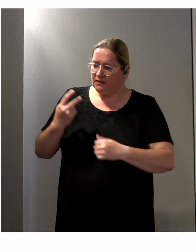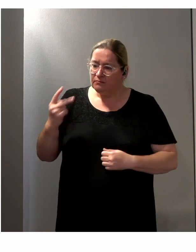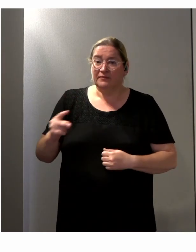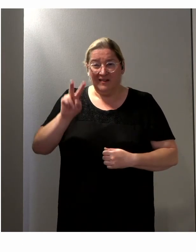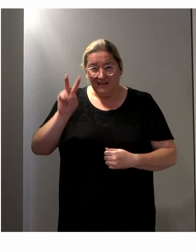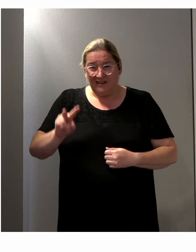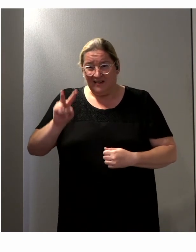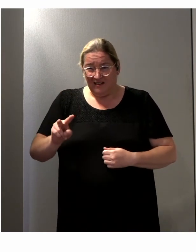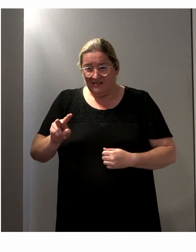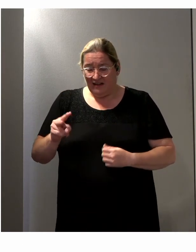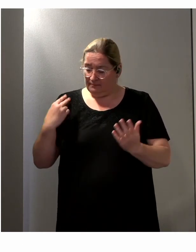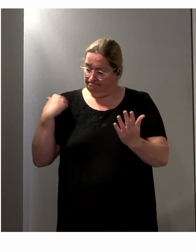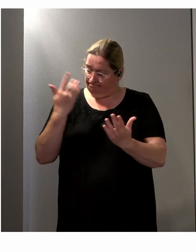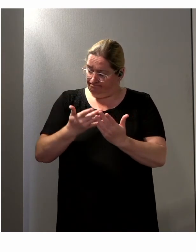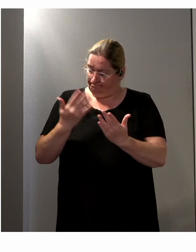le débat il s'est vraiment cristallisé,